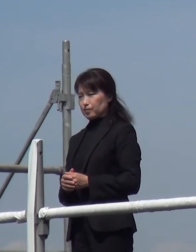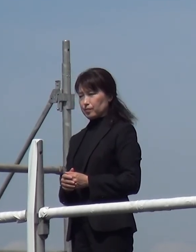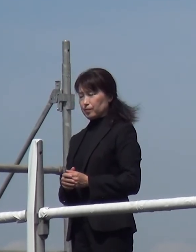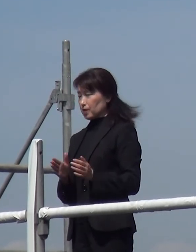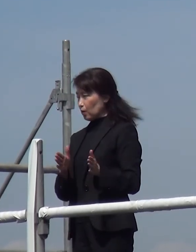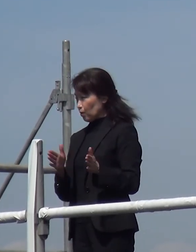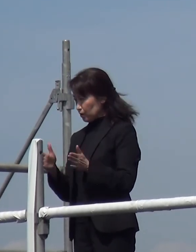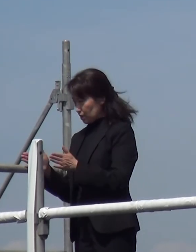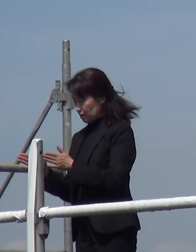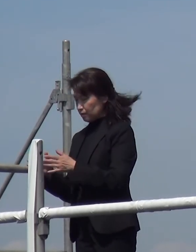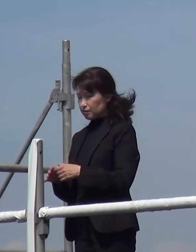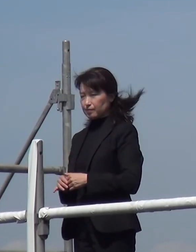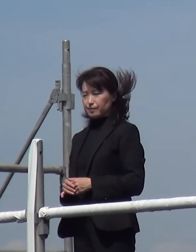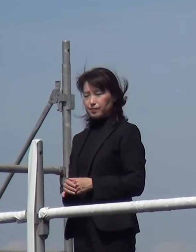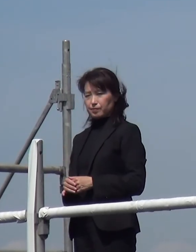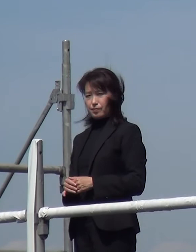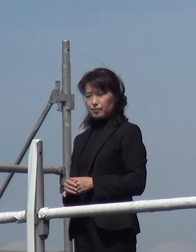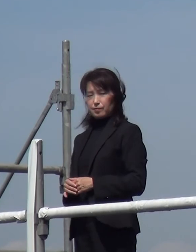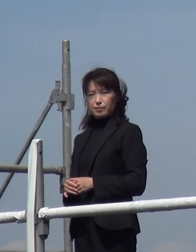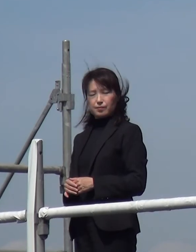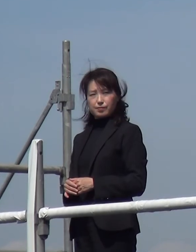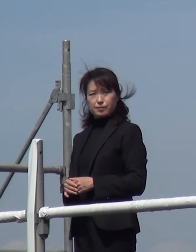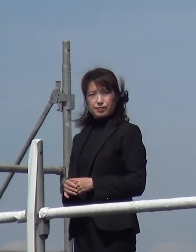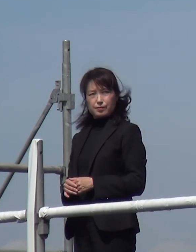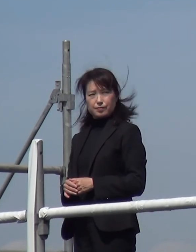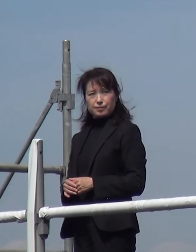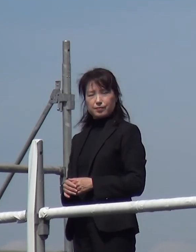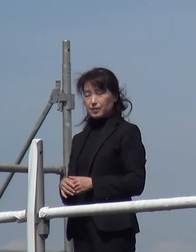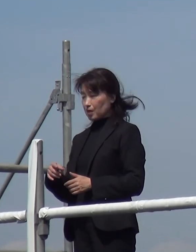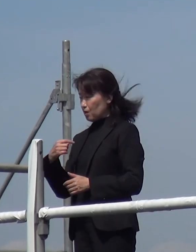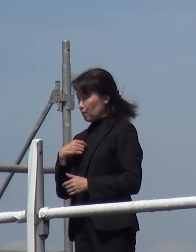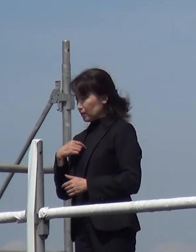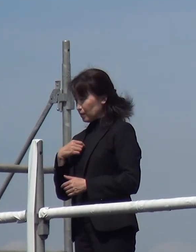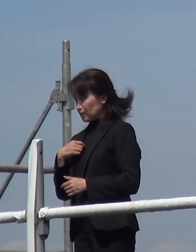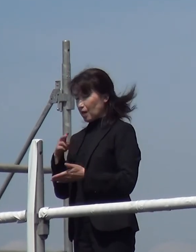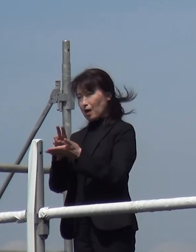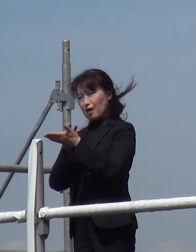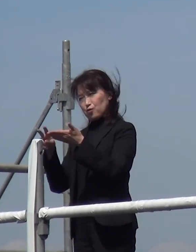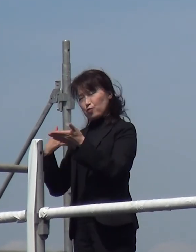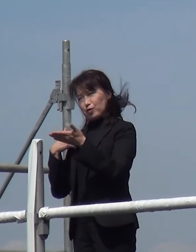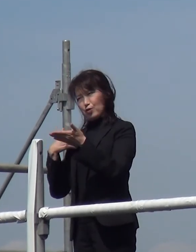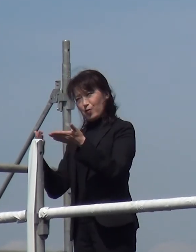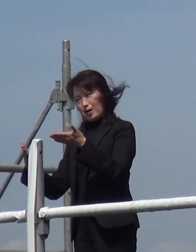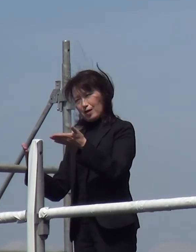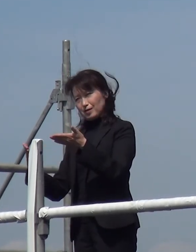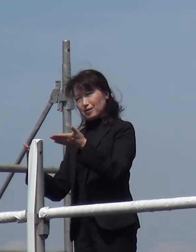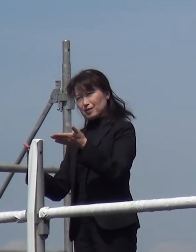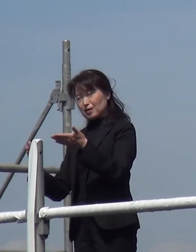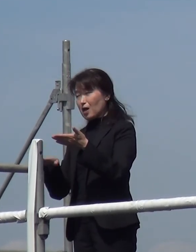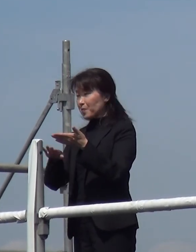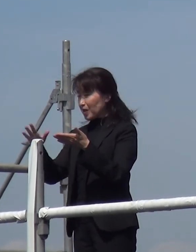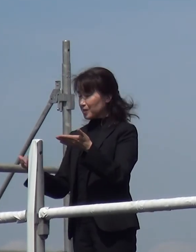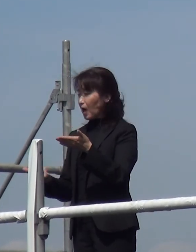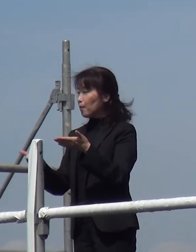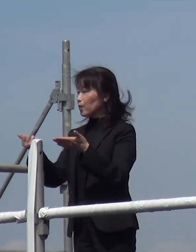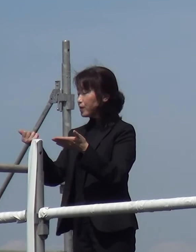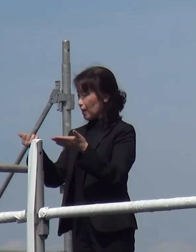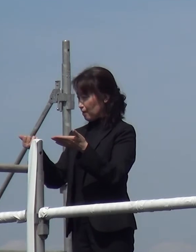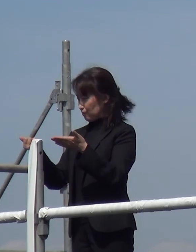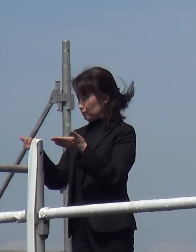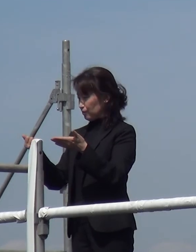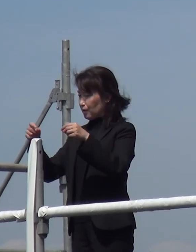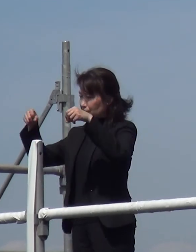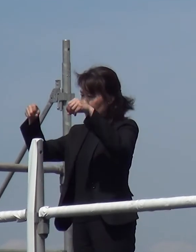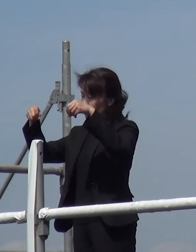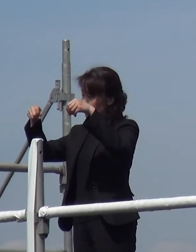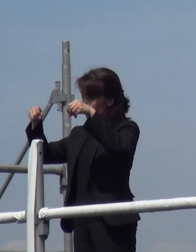そこで私が読む必要もありませんか。今皆さんが持っていらっしゃるビ